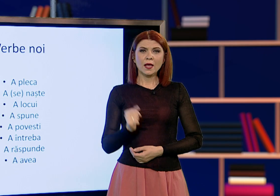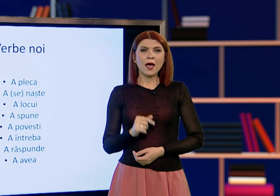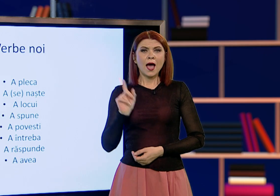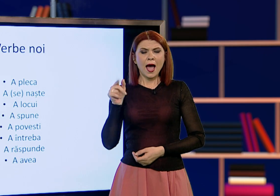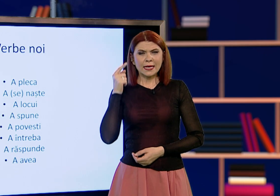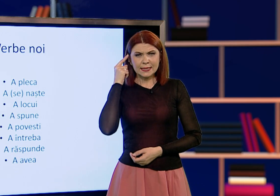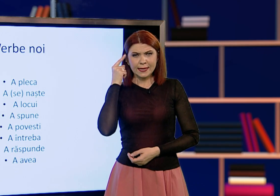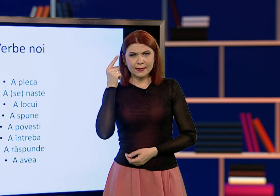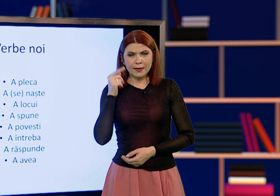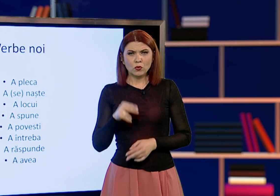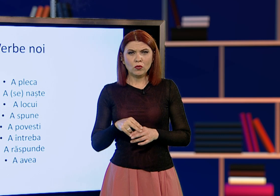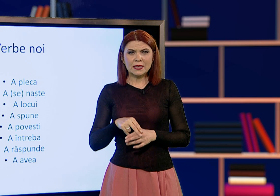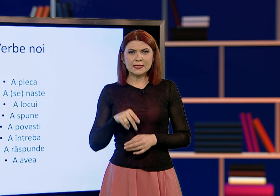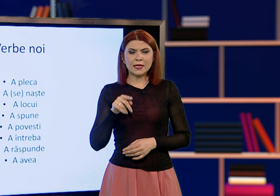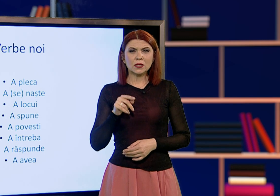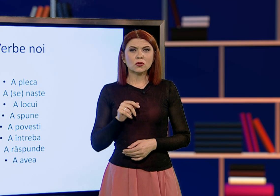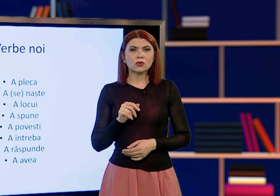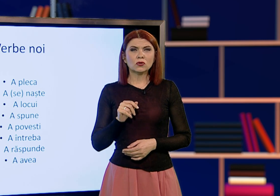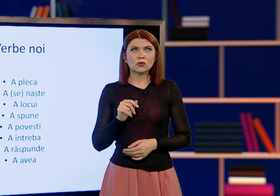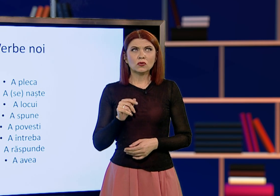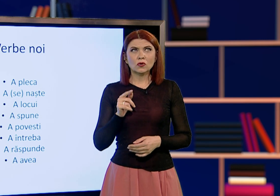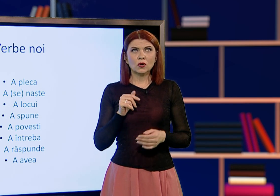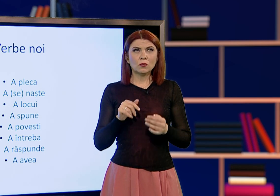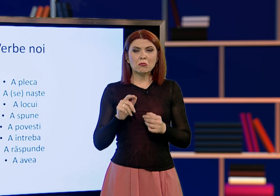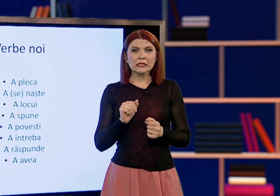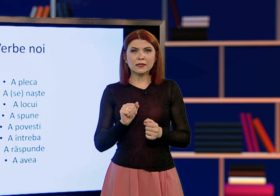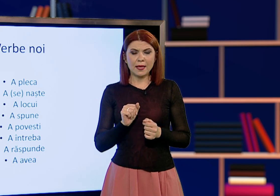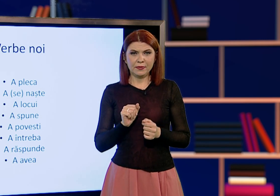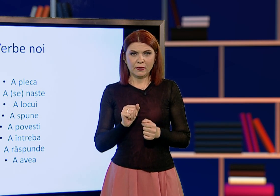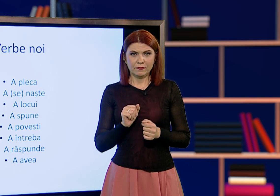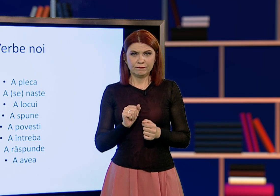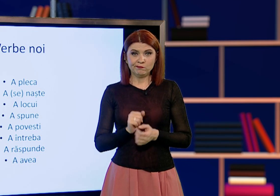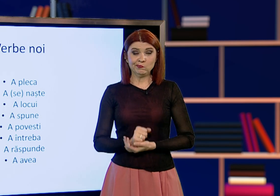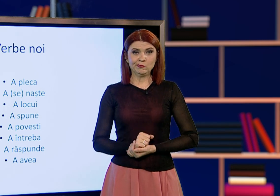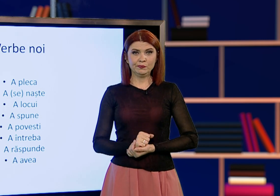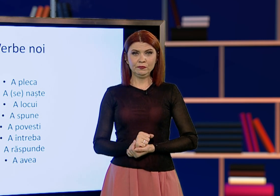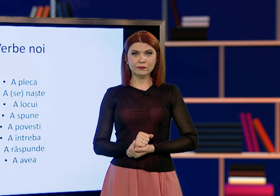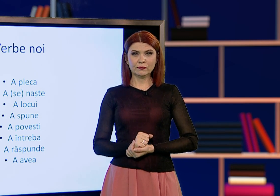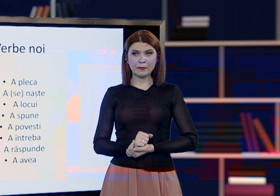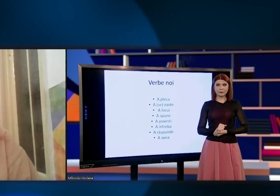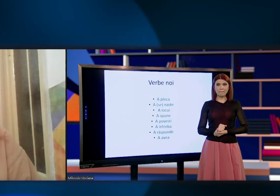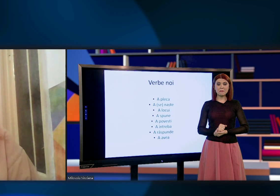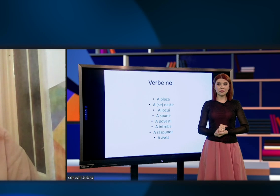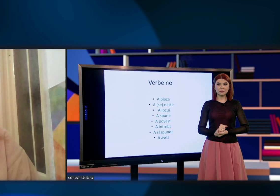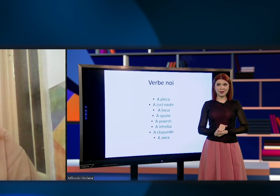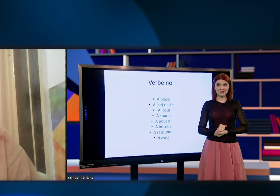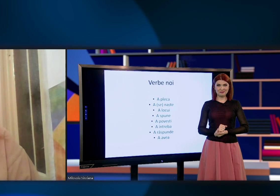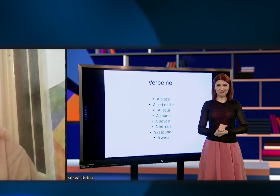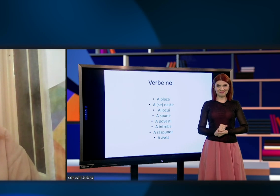Hai să ne gândim cum este întrebi mă întrebi